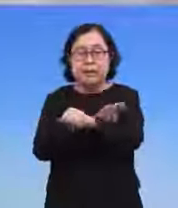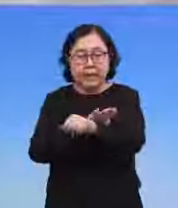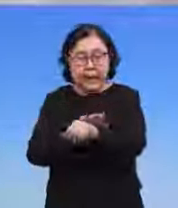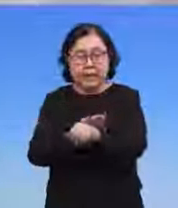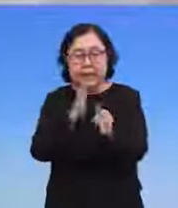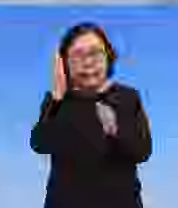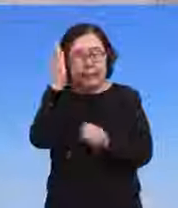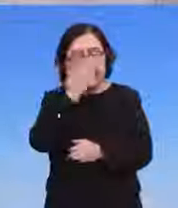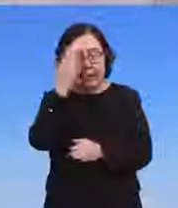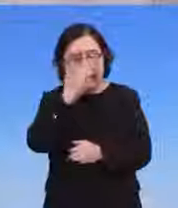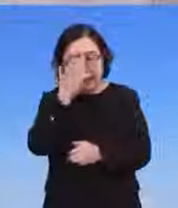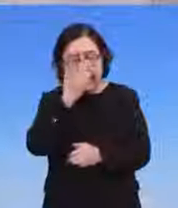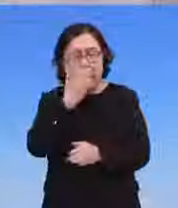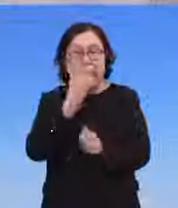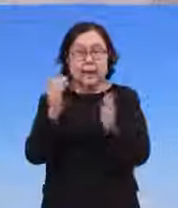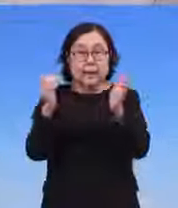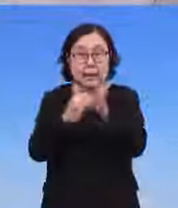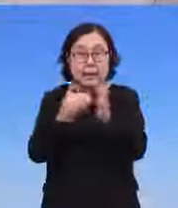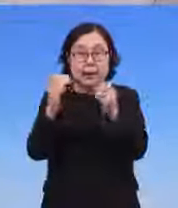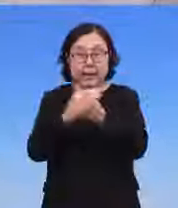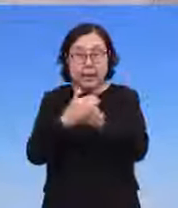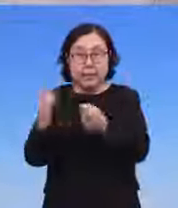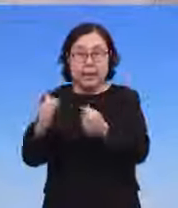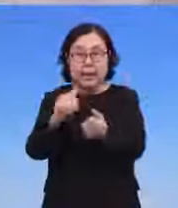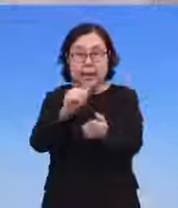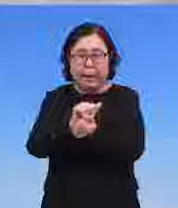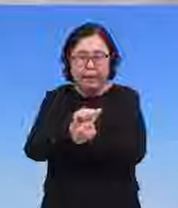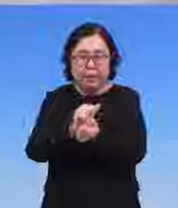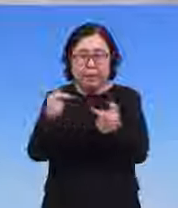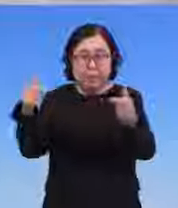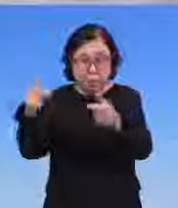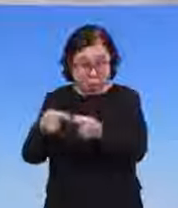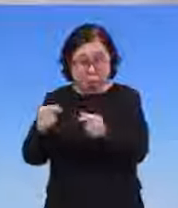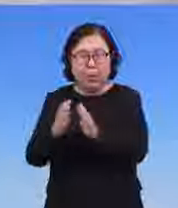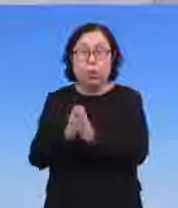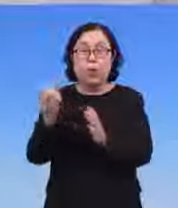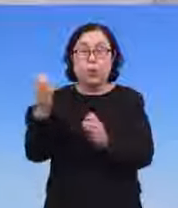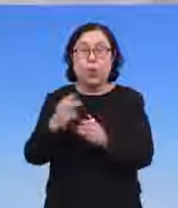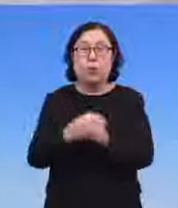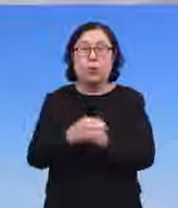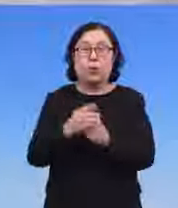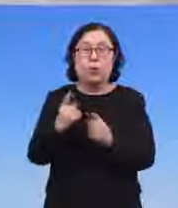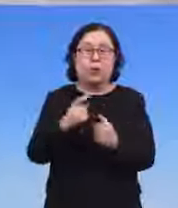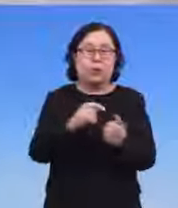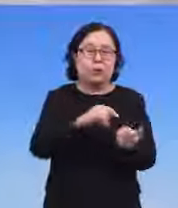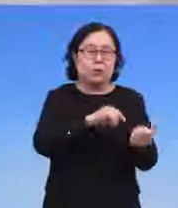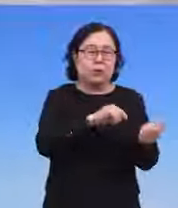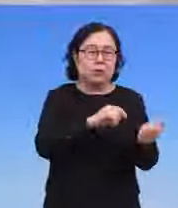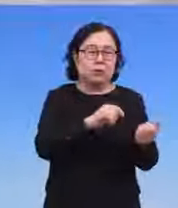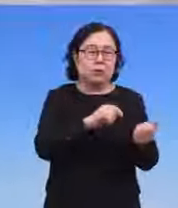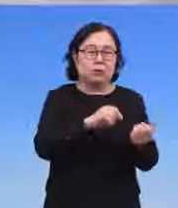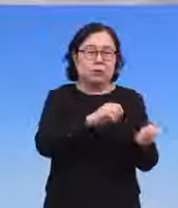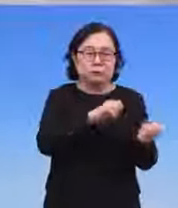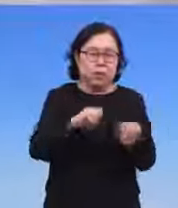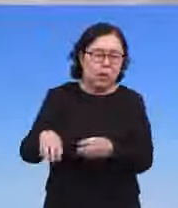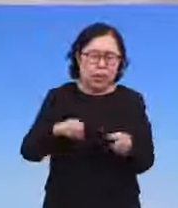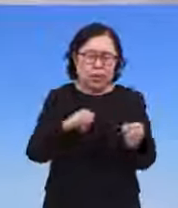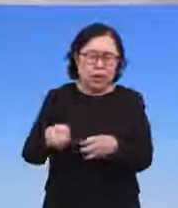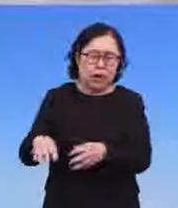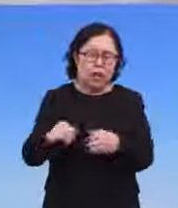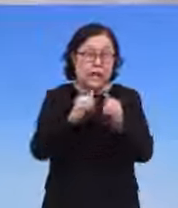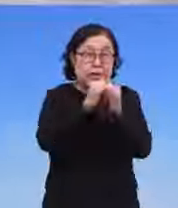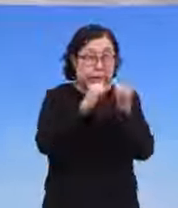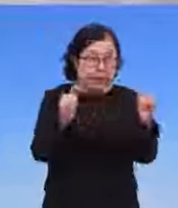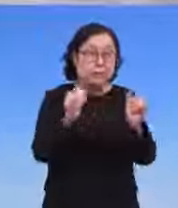감염이 이제 덜 될 수 있었을 것 같다고 그런 얘기도 나오고요. 그리고 이교도들이 버리고 간 그 감염된 시신들을 이제